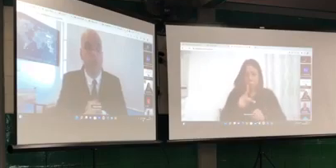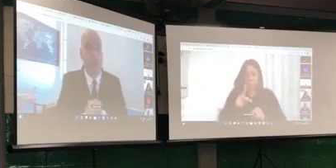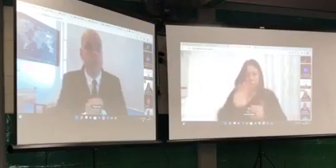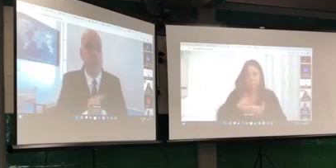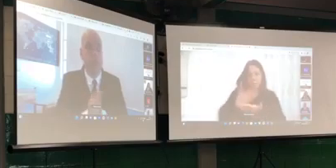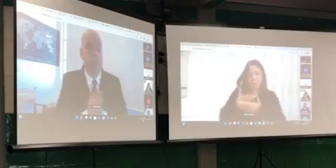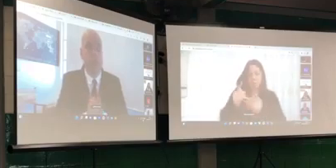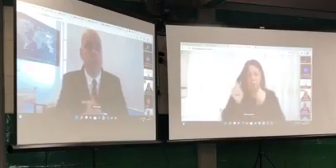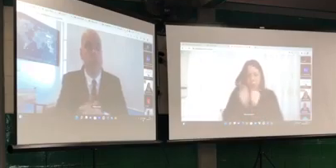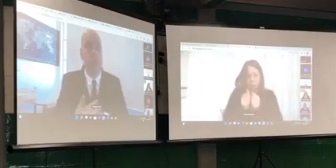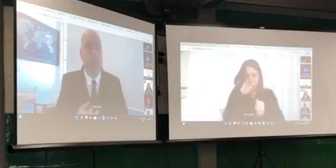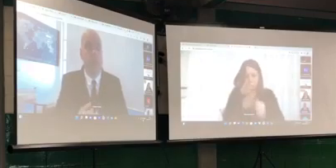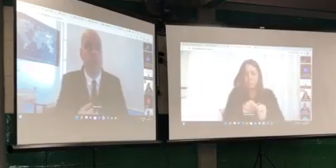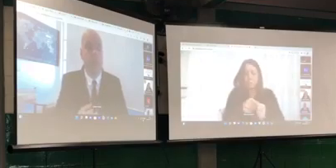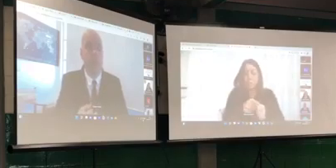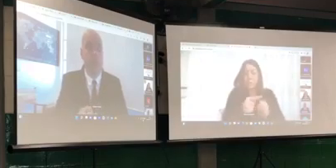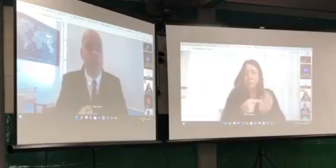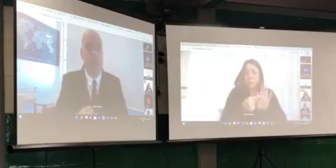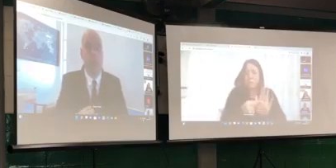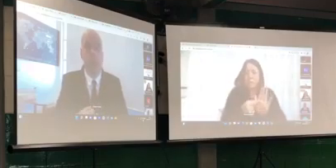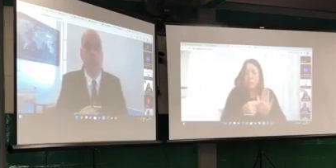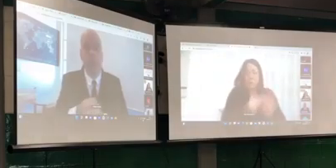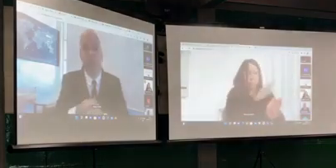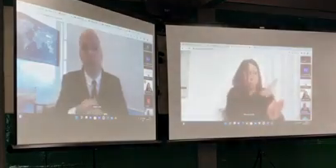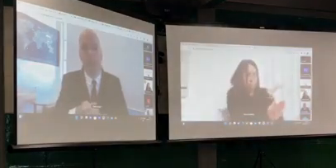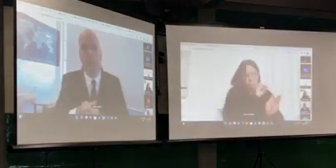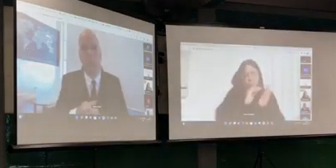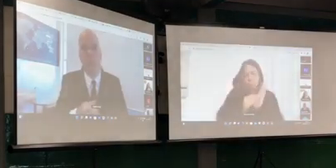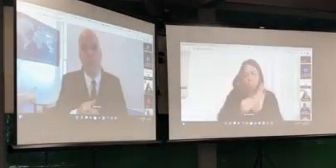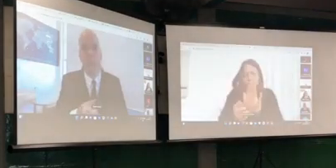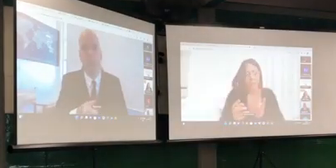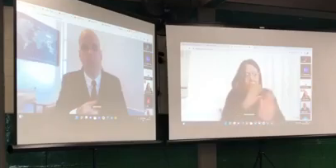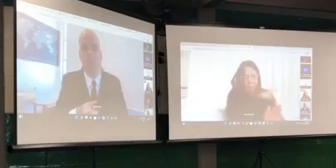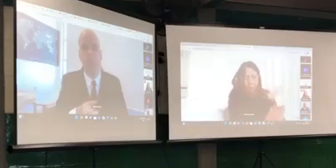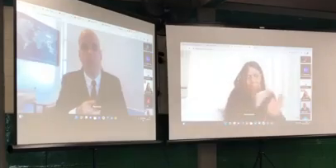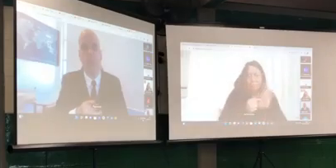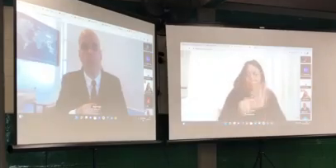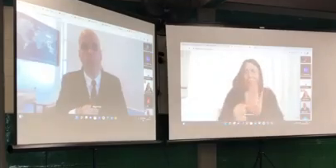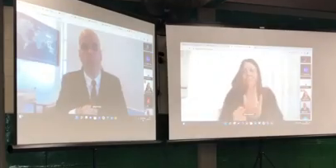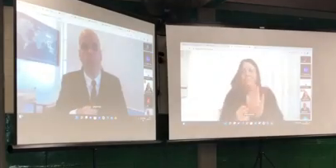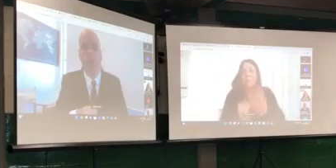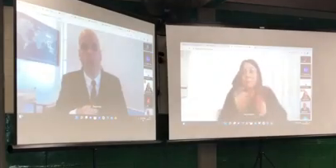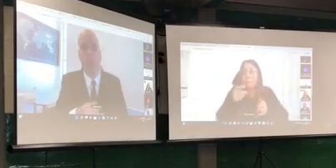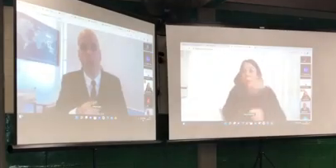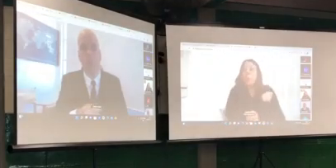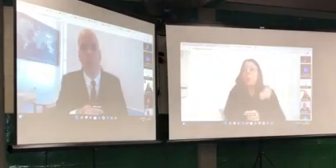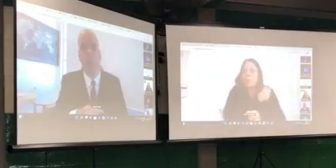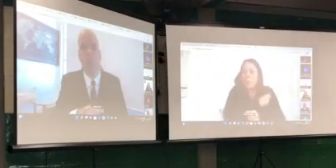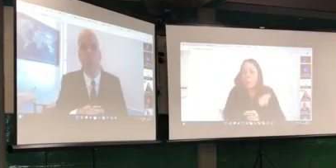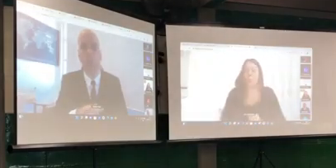tradutor, que vai traduzir tudo que a professora está falando, para que o aluno surdo